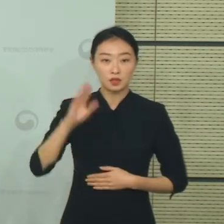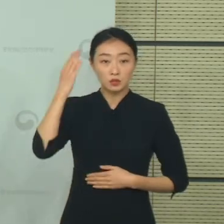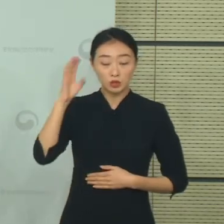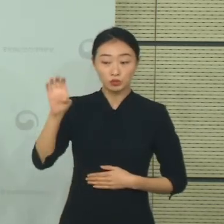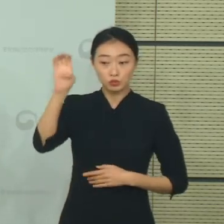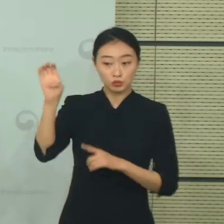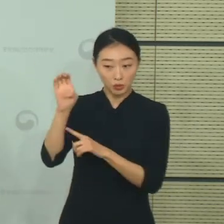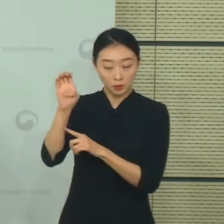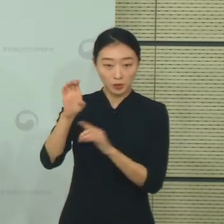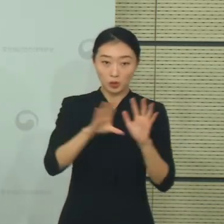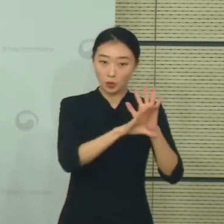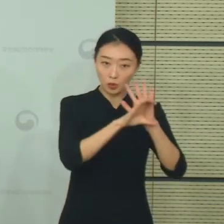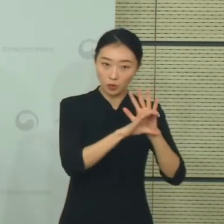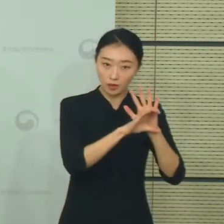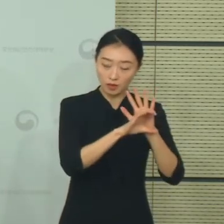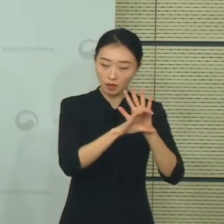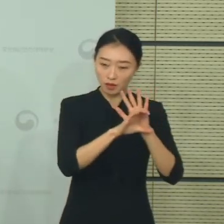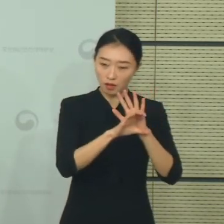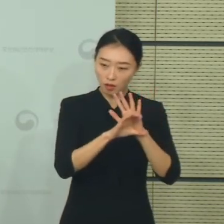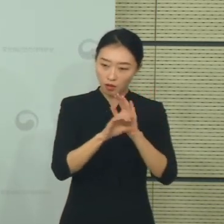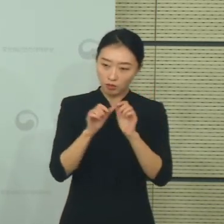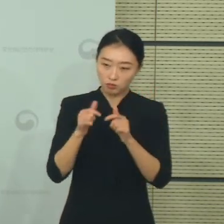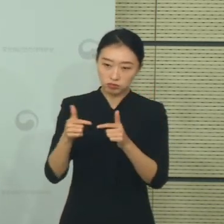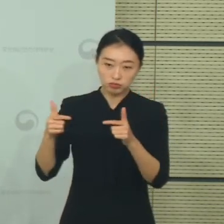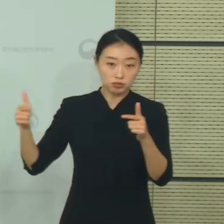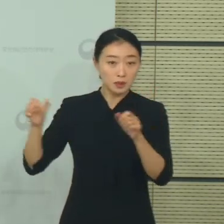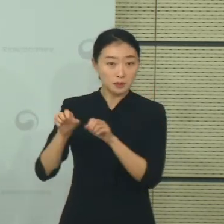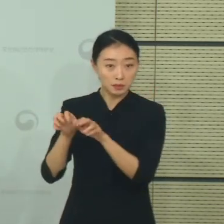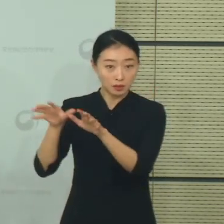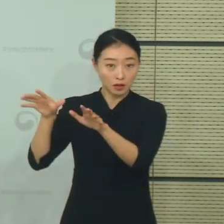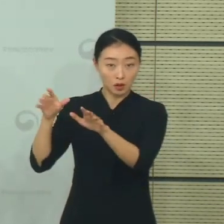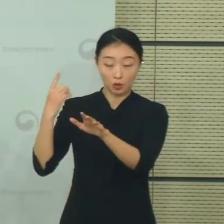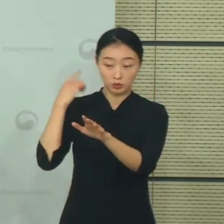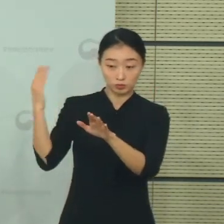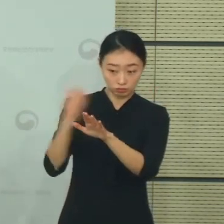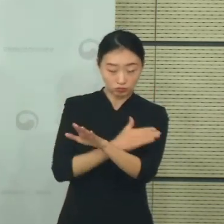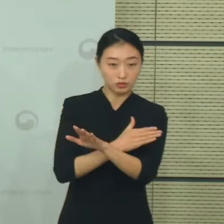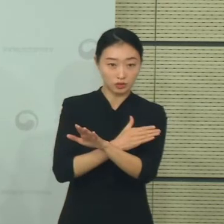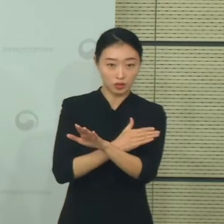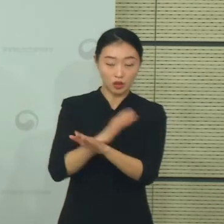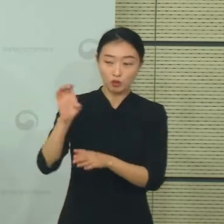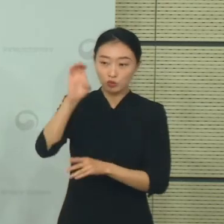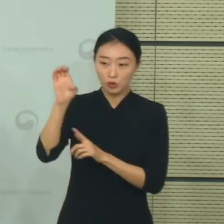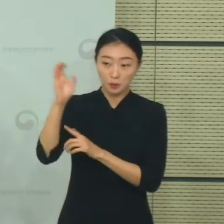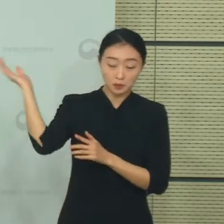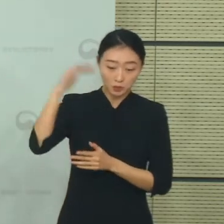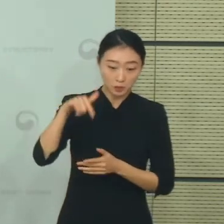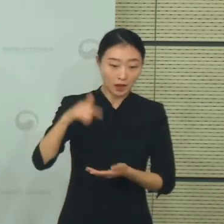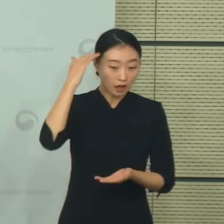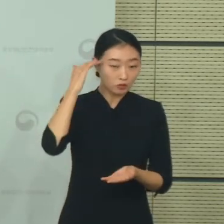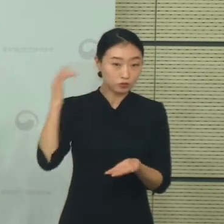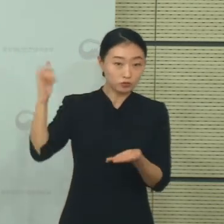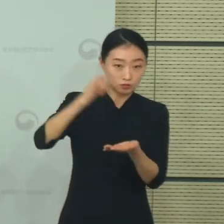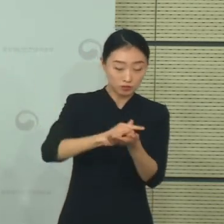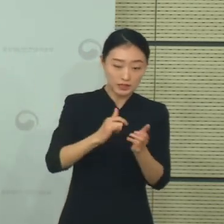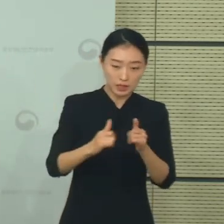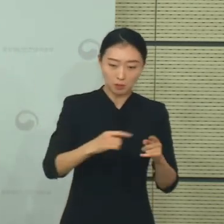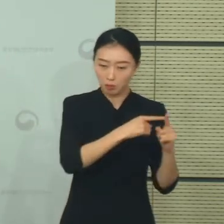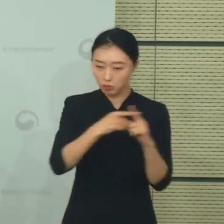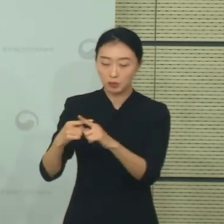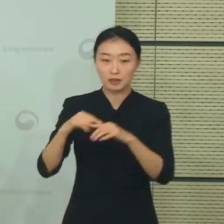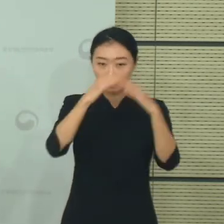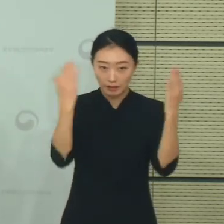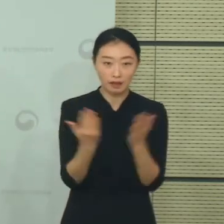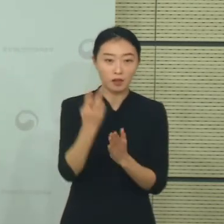유럽에서 코로나19가 빠르게 확산됨에 따라 어제 0시부터 유럽발 입국자 전원에 대해 진단 검사를 실시하고